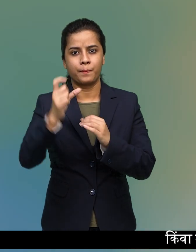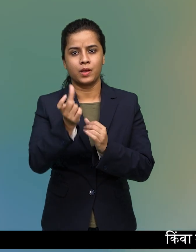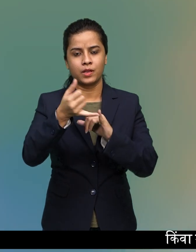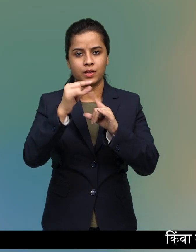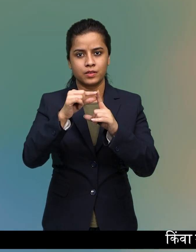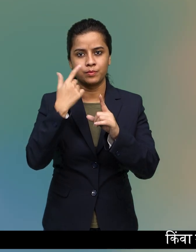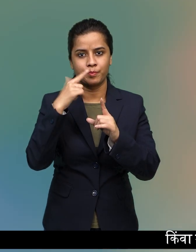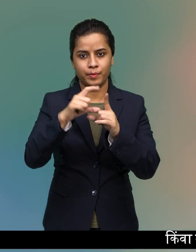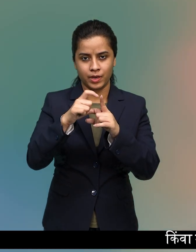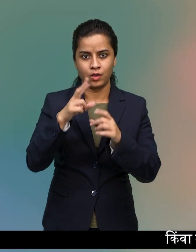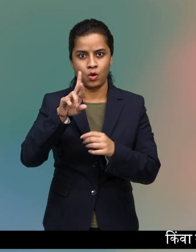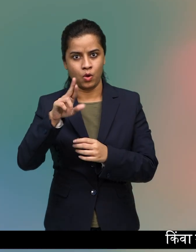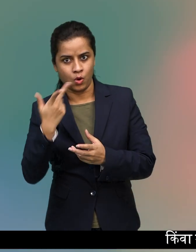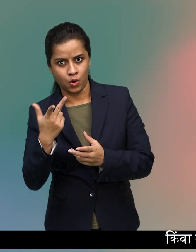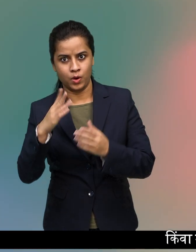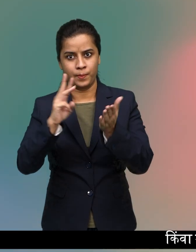आणि मायट्रल झडप म्हणतात.